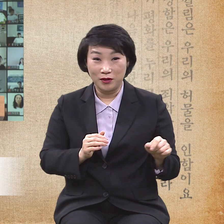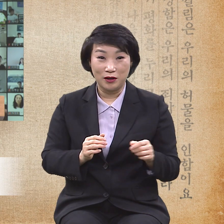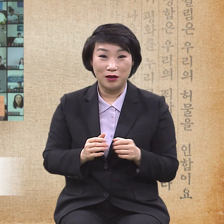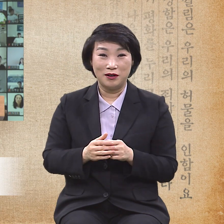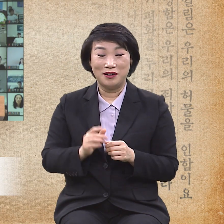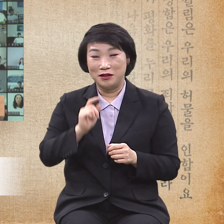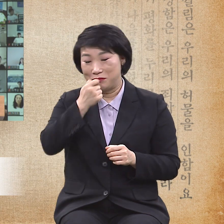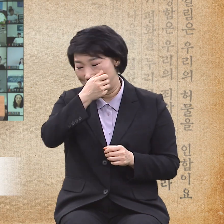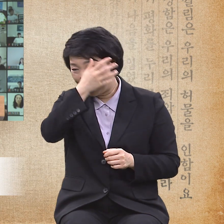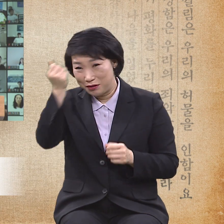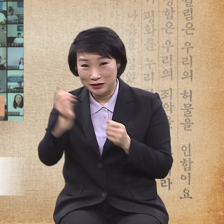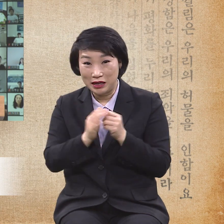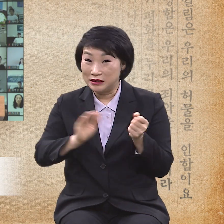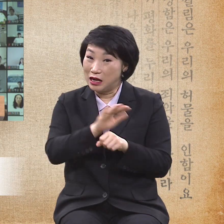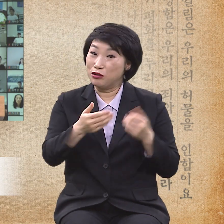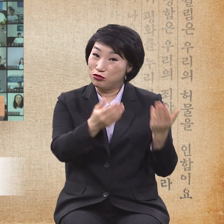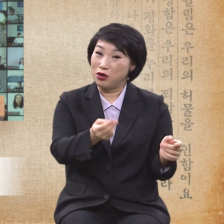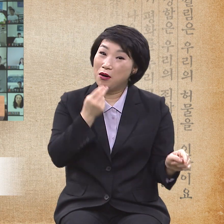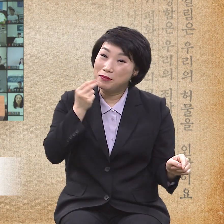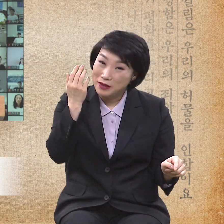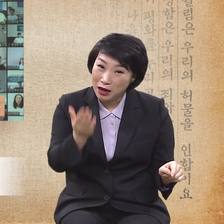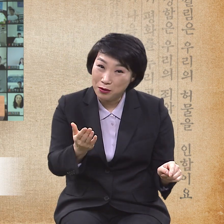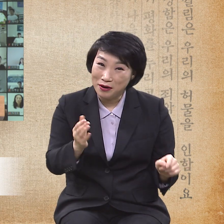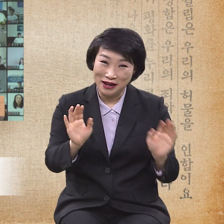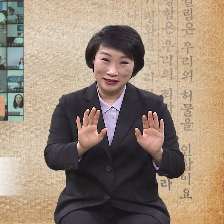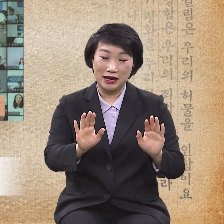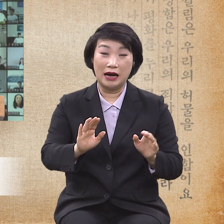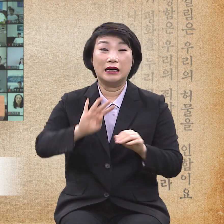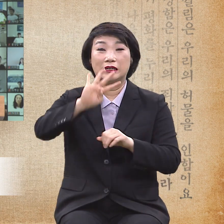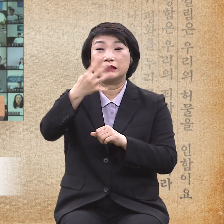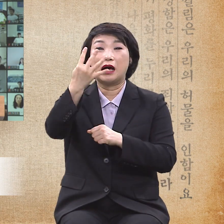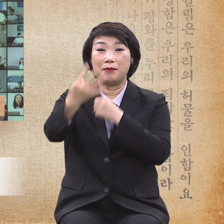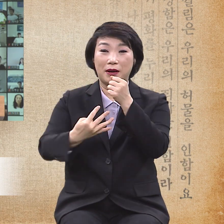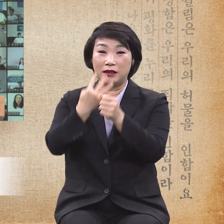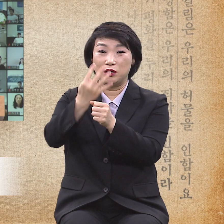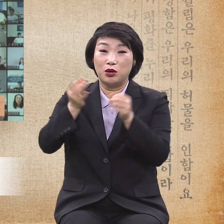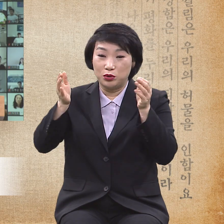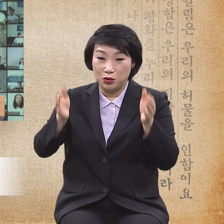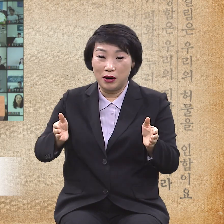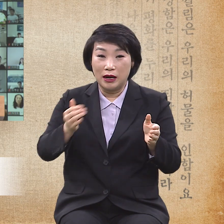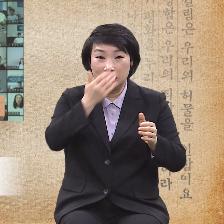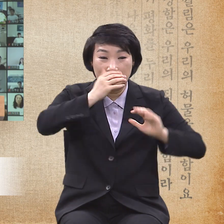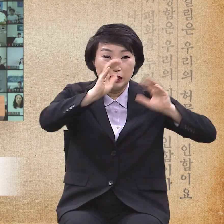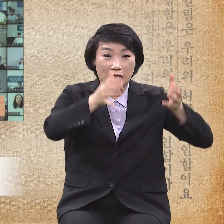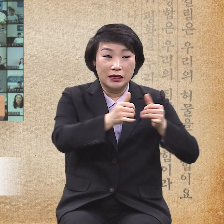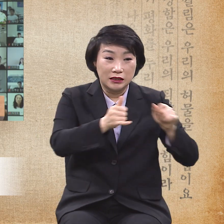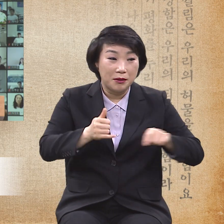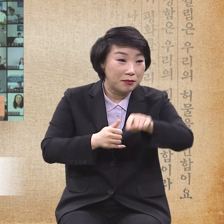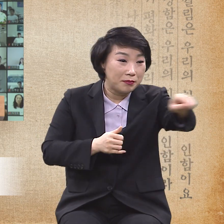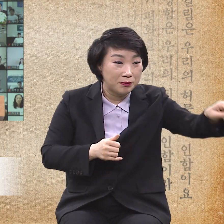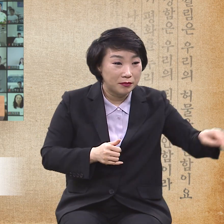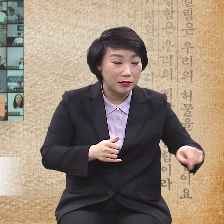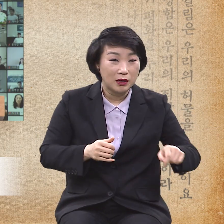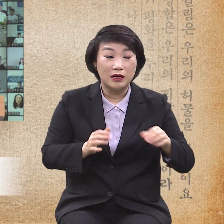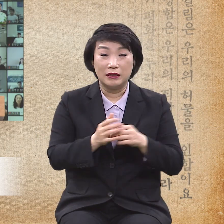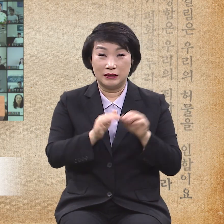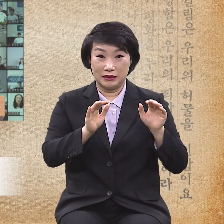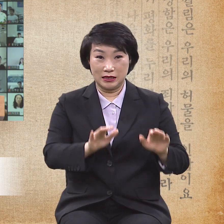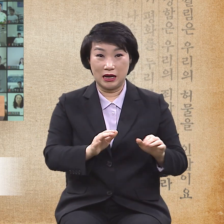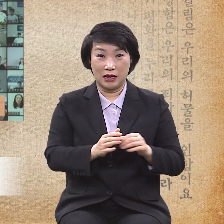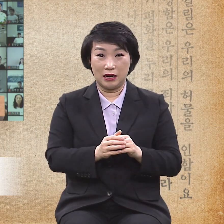사랑하지 않았느냐. 그래서 400년 동안을 이스라엘 백성과